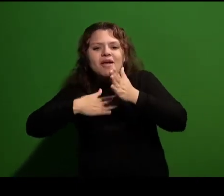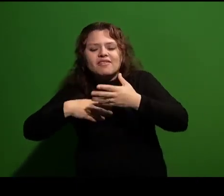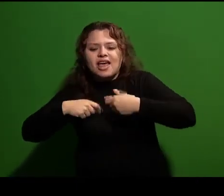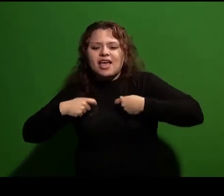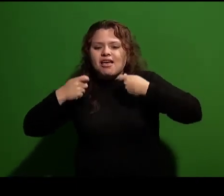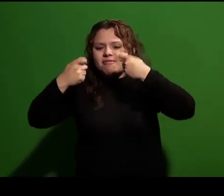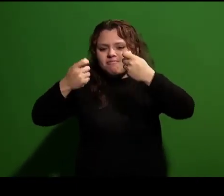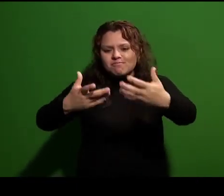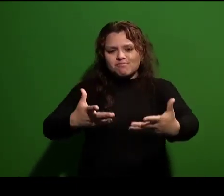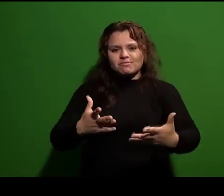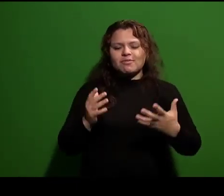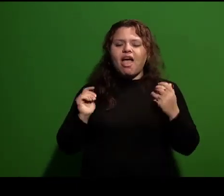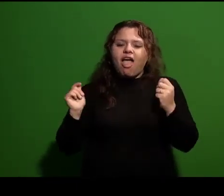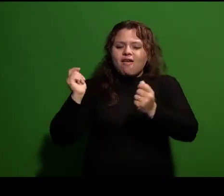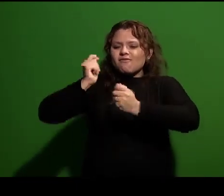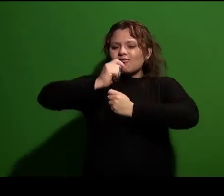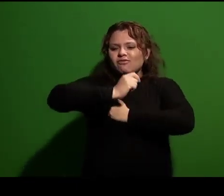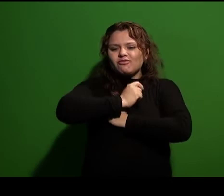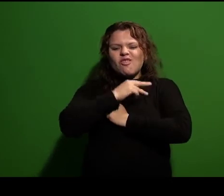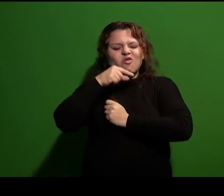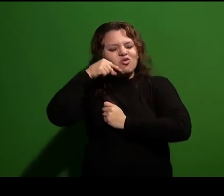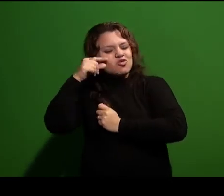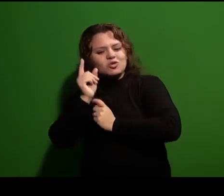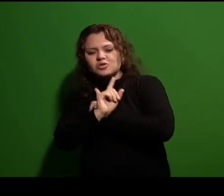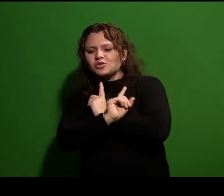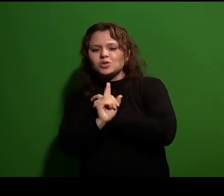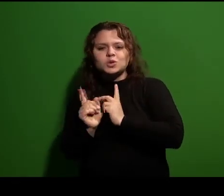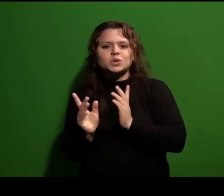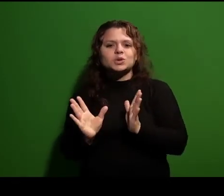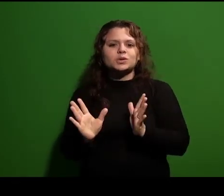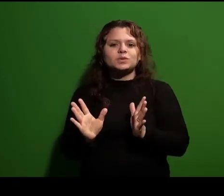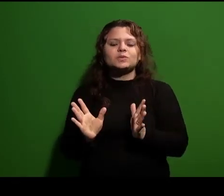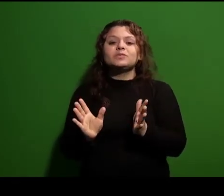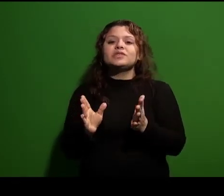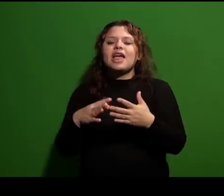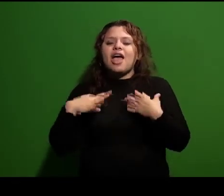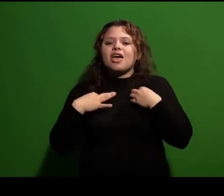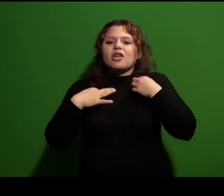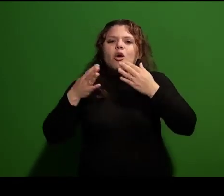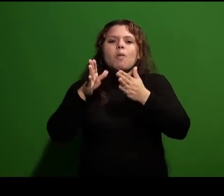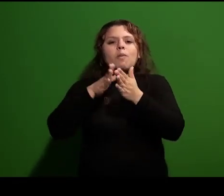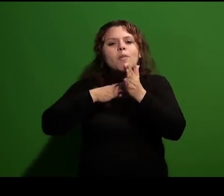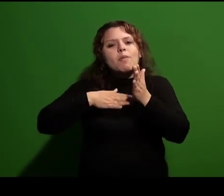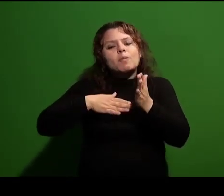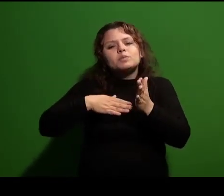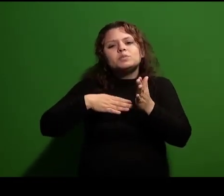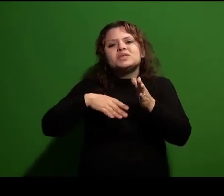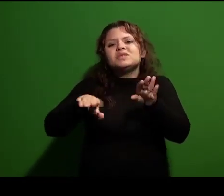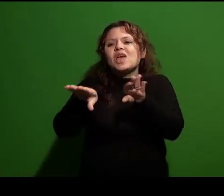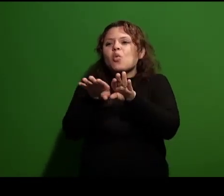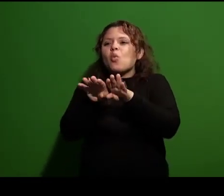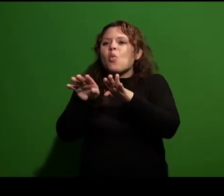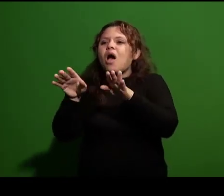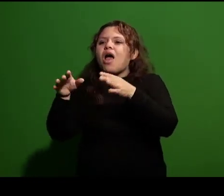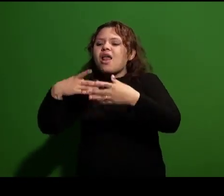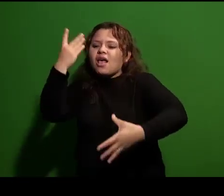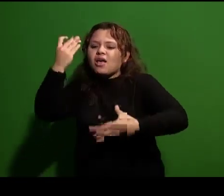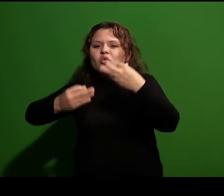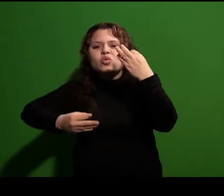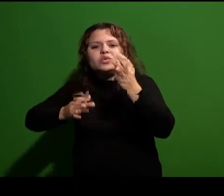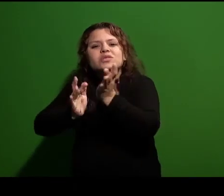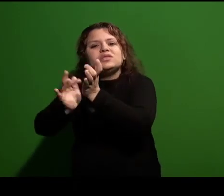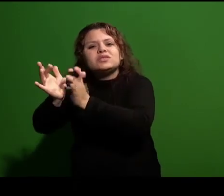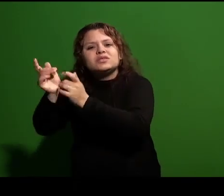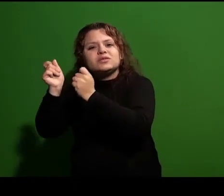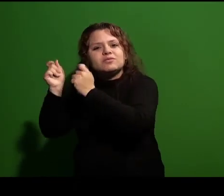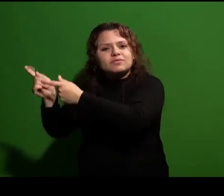y vestiduras blancas para vestirte, y que no se descubra la vergüenza de tu desnudez. Las vestiduras blancas son la